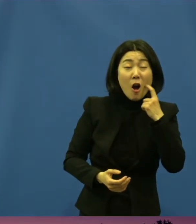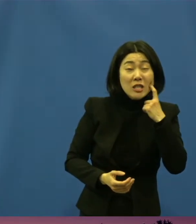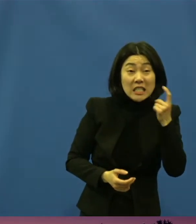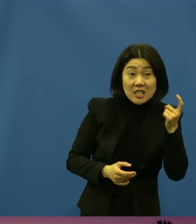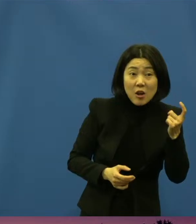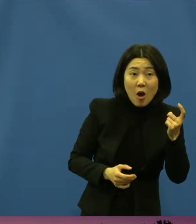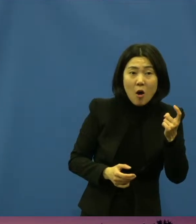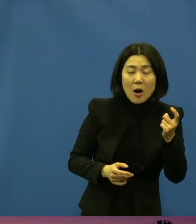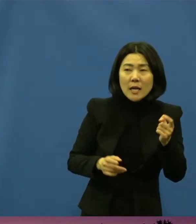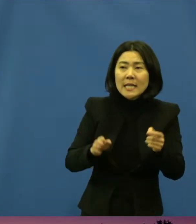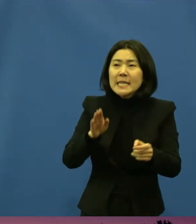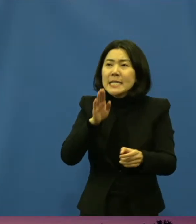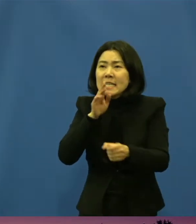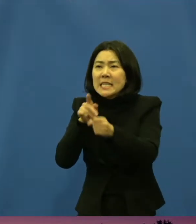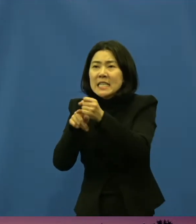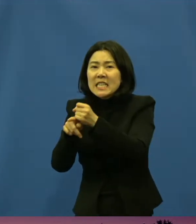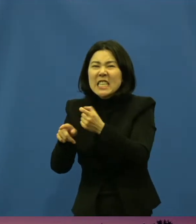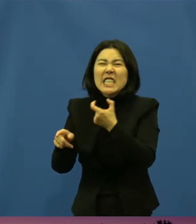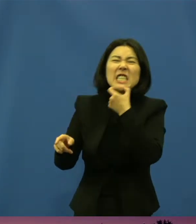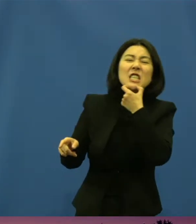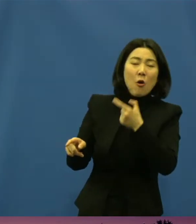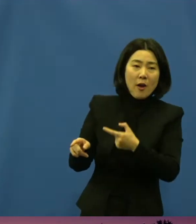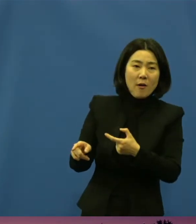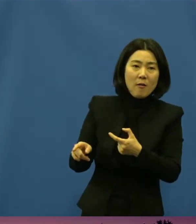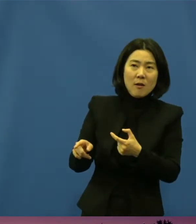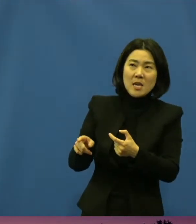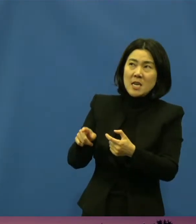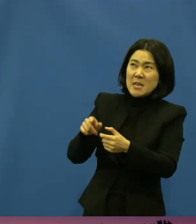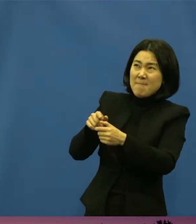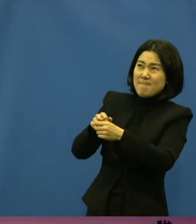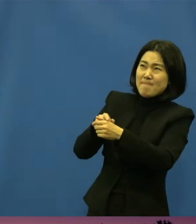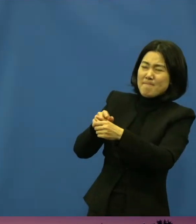순간 우리는 타락을 막을 수가 없어요.